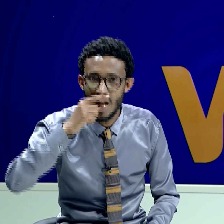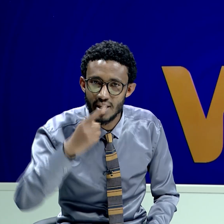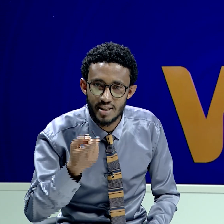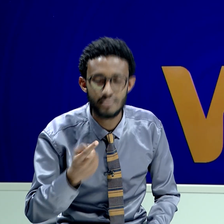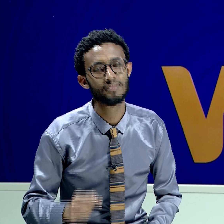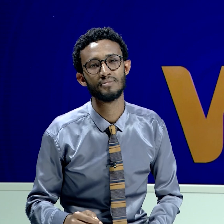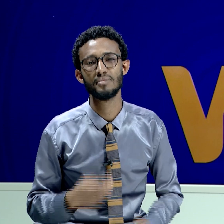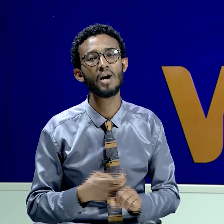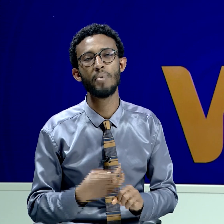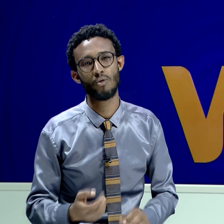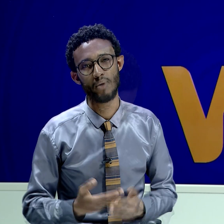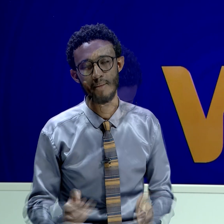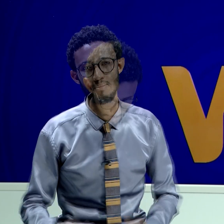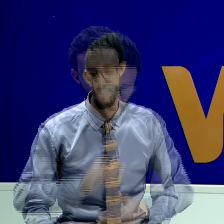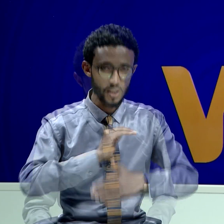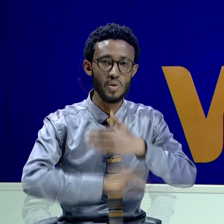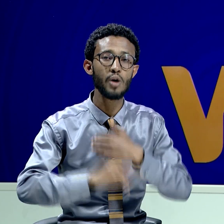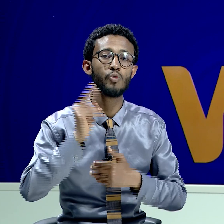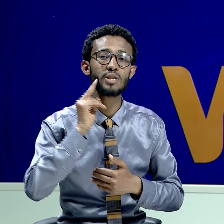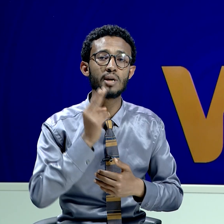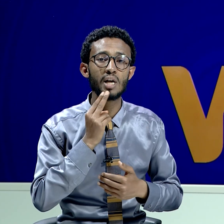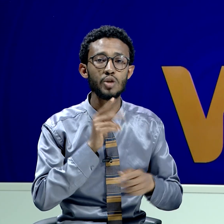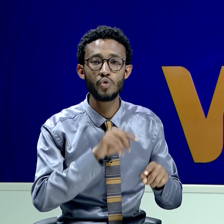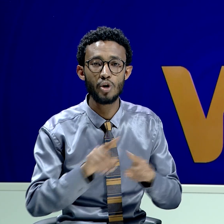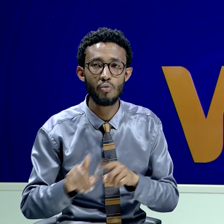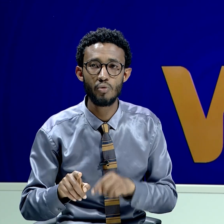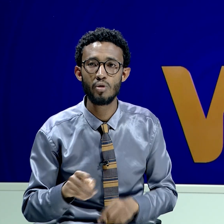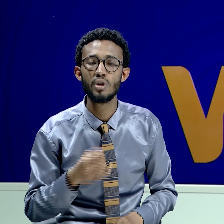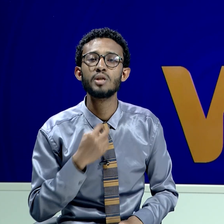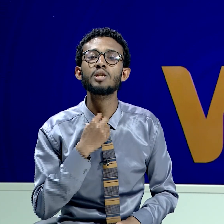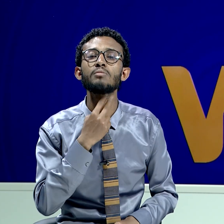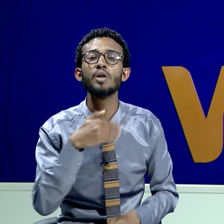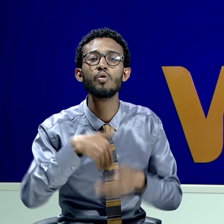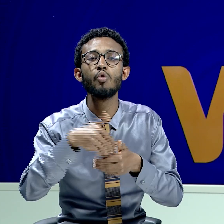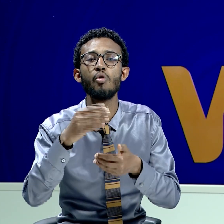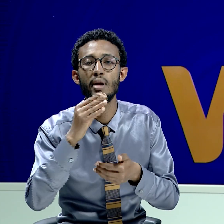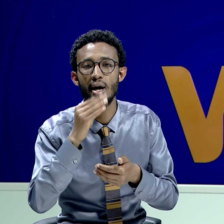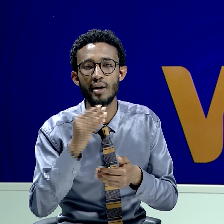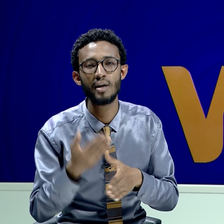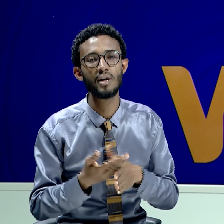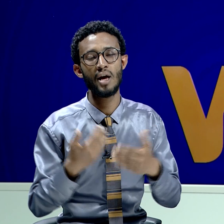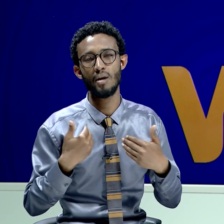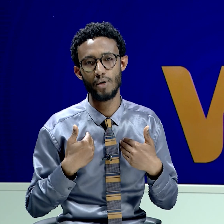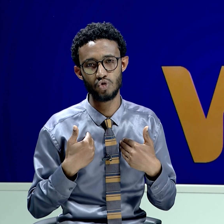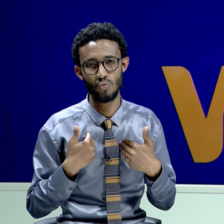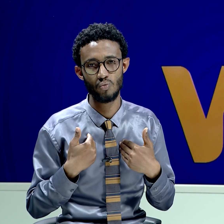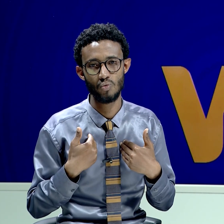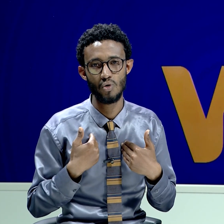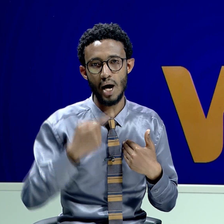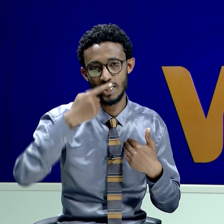تس كبارنو باتم سوالاو تمسما سنان شودكم دم أوتو مناجر أكل على بطنهم. عند